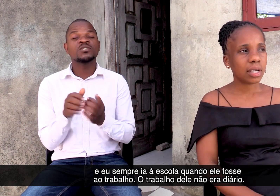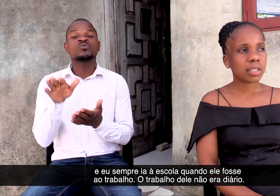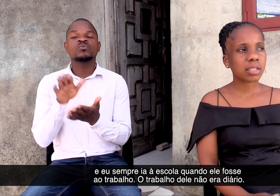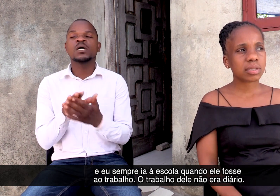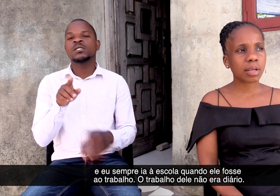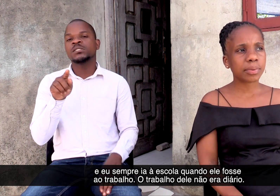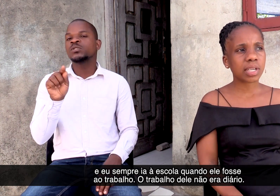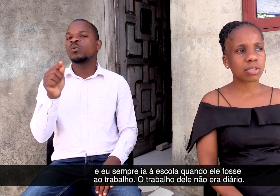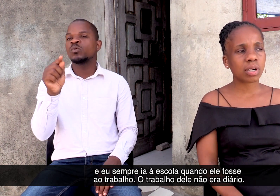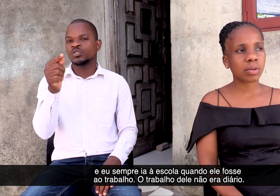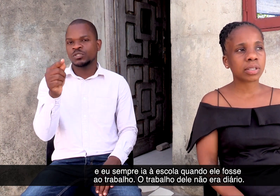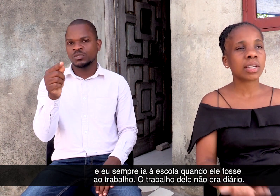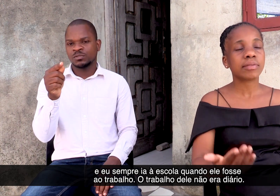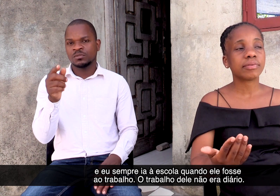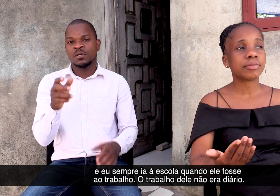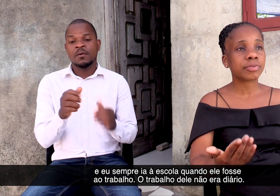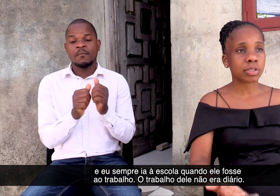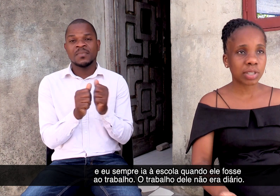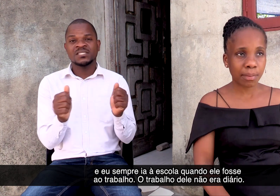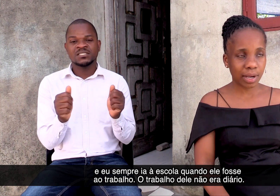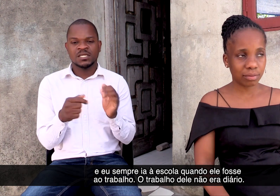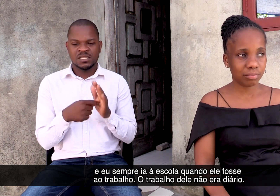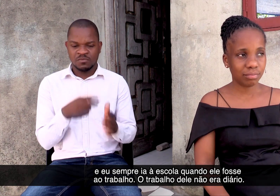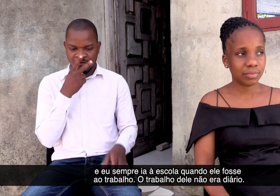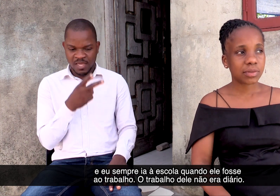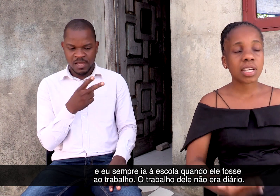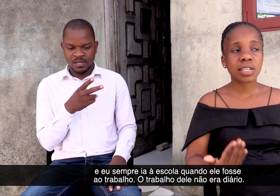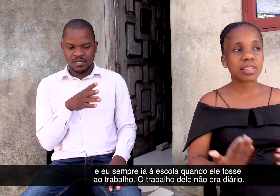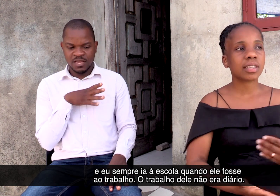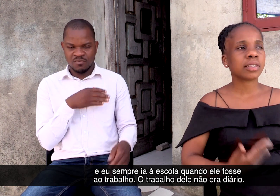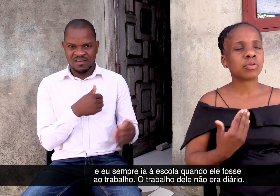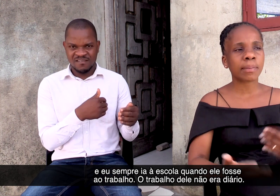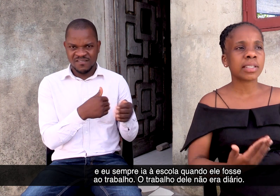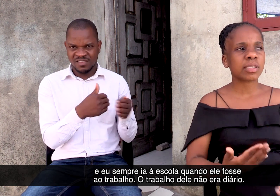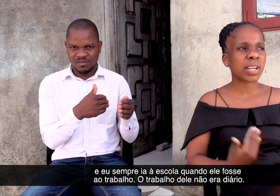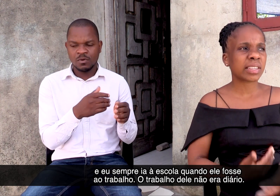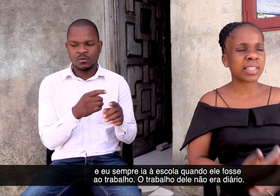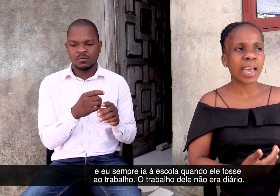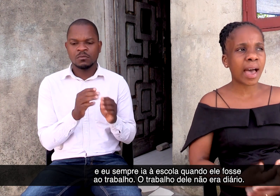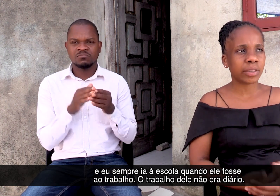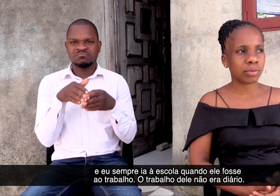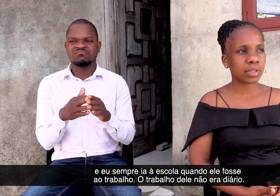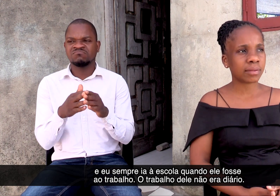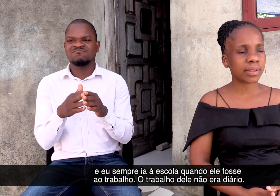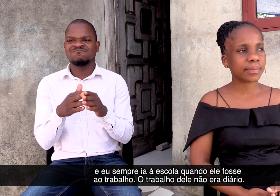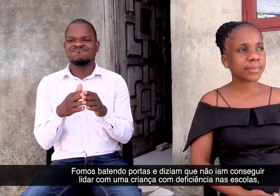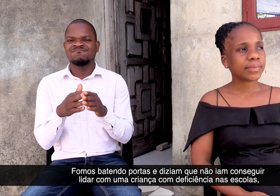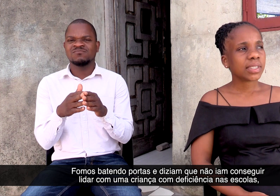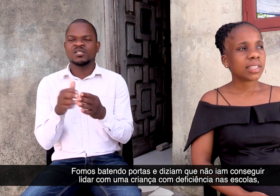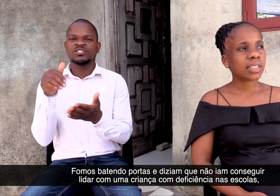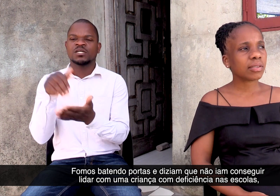distante. E eu sempre ia à escola quando ele fosse ao trabalho. O trabalho dele não era diário, tá